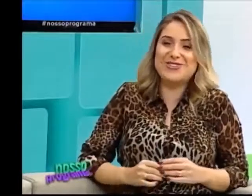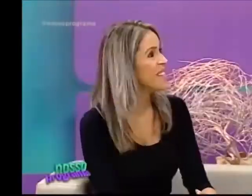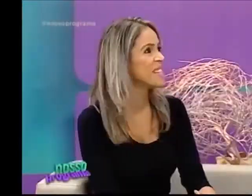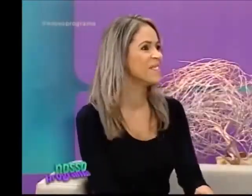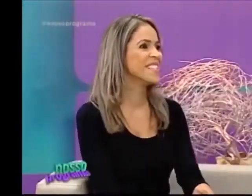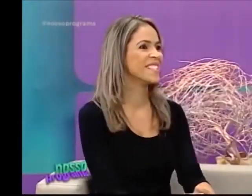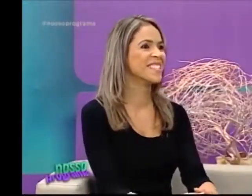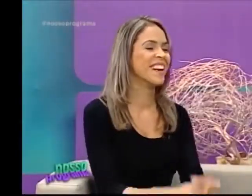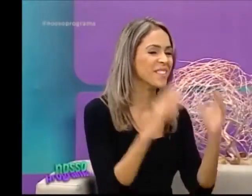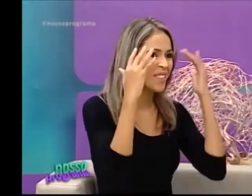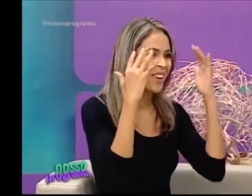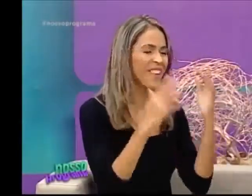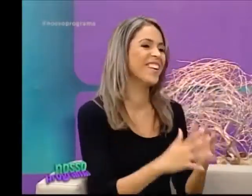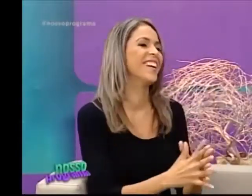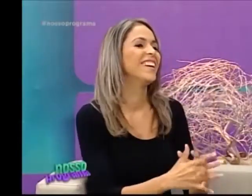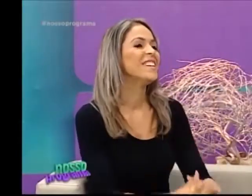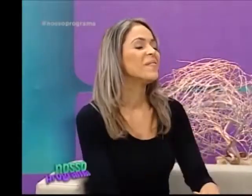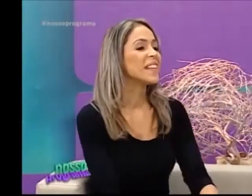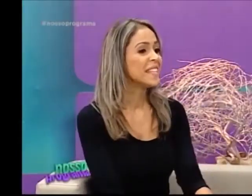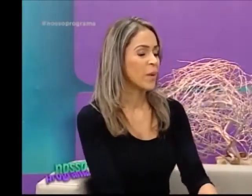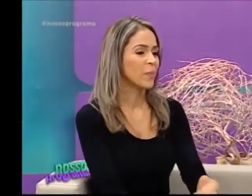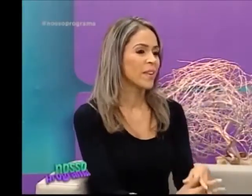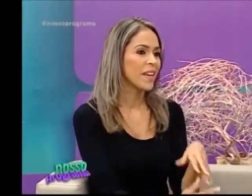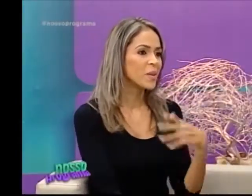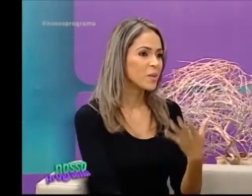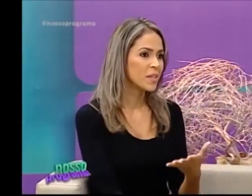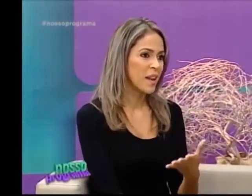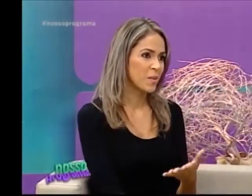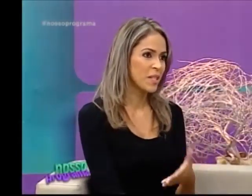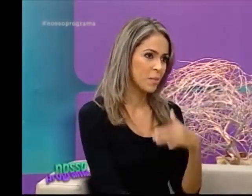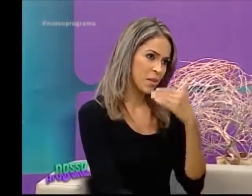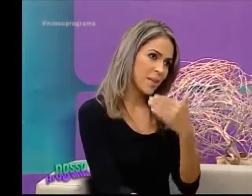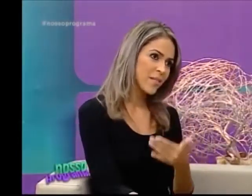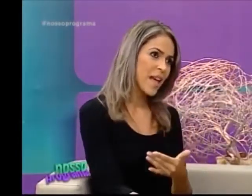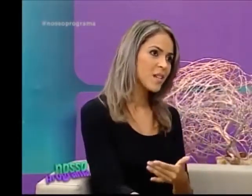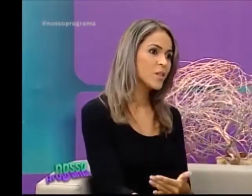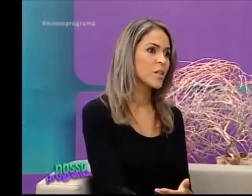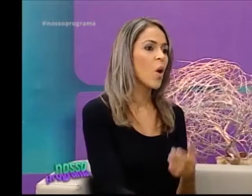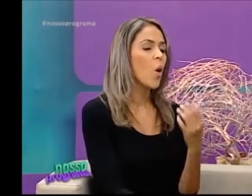bem difícil, né? Não. Então, eu tenho 2 irmãos mais velhos.